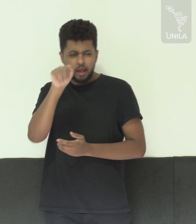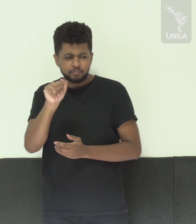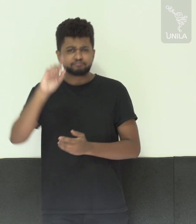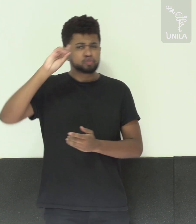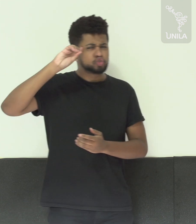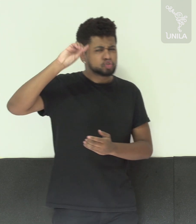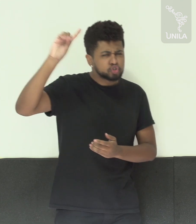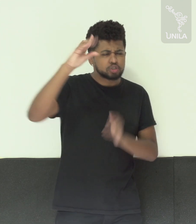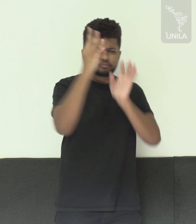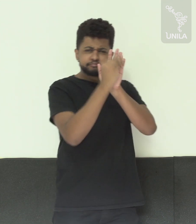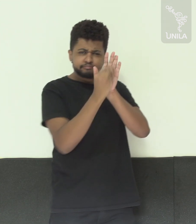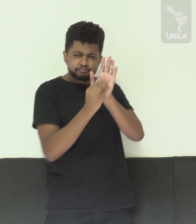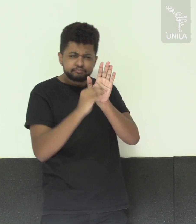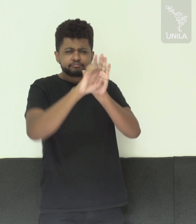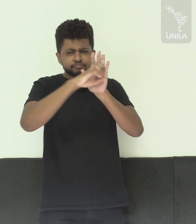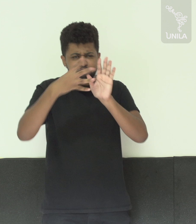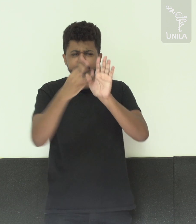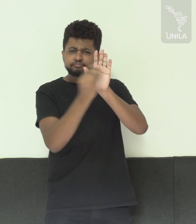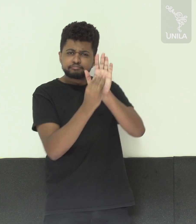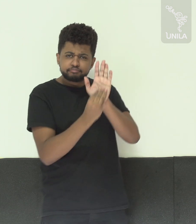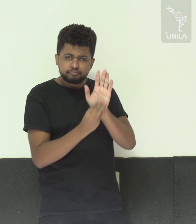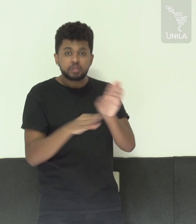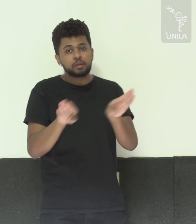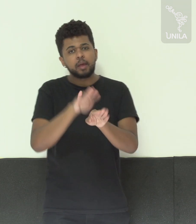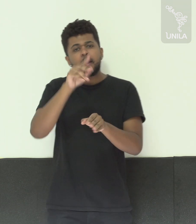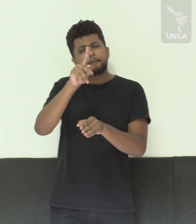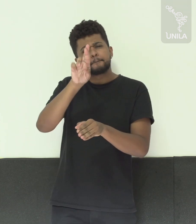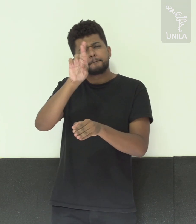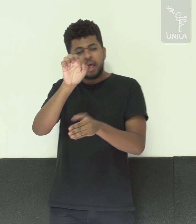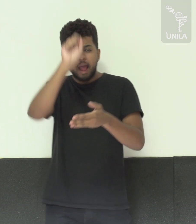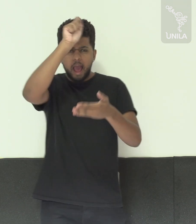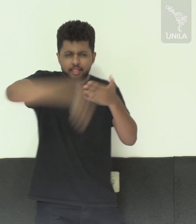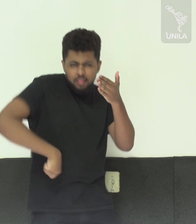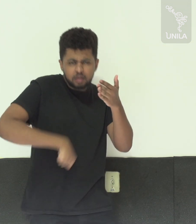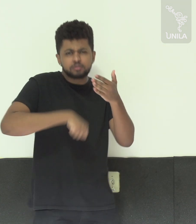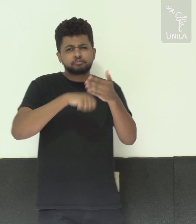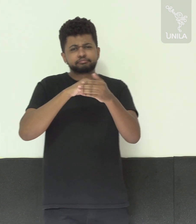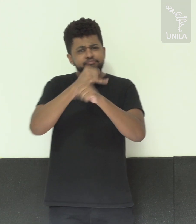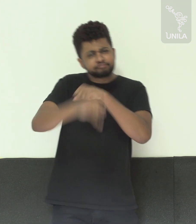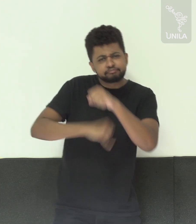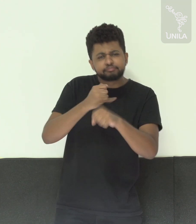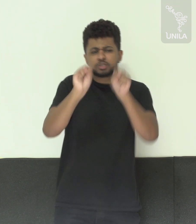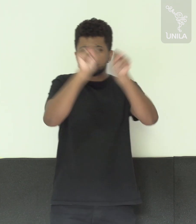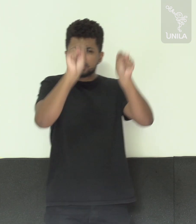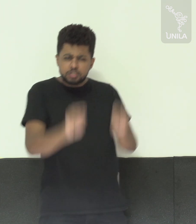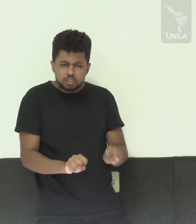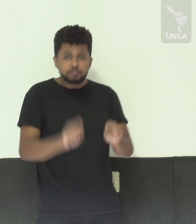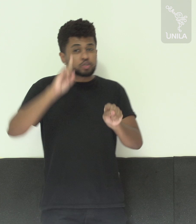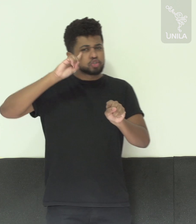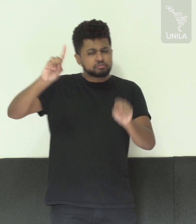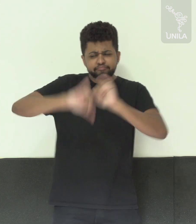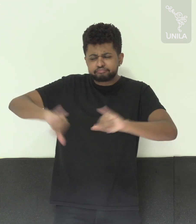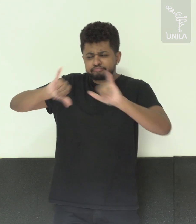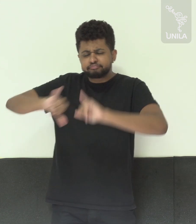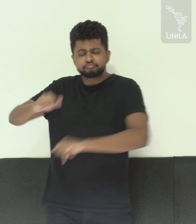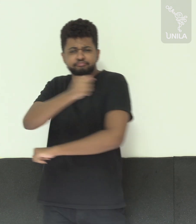publicações de editais, pré-cadastro online no sistema, datas de divulgação de alunos